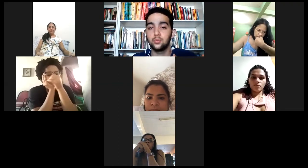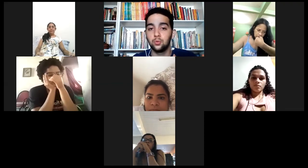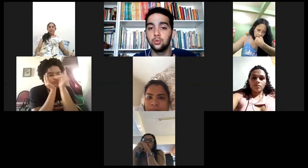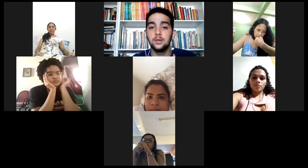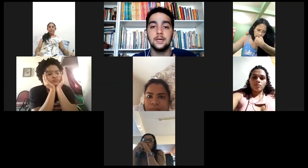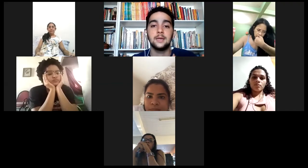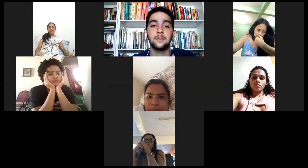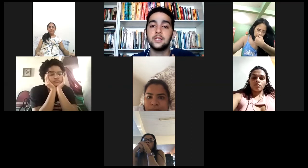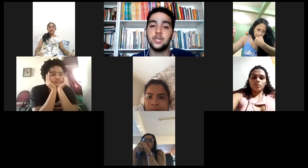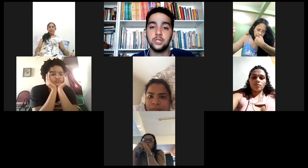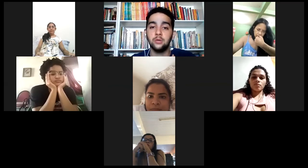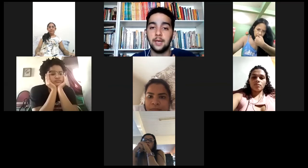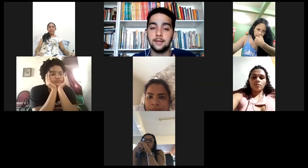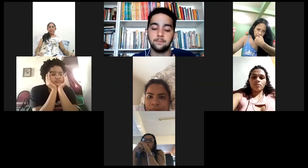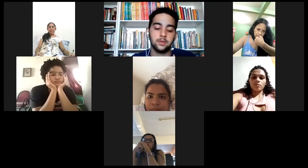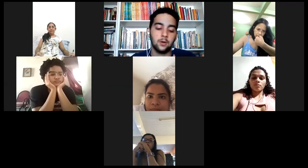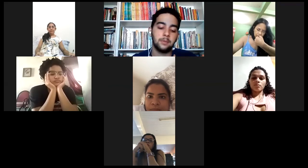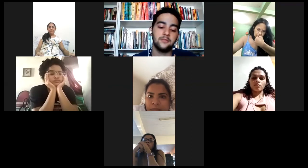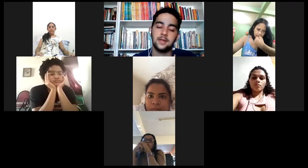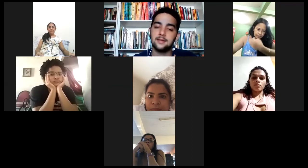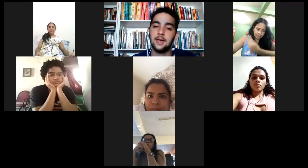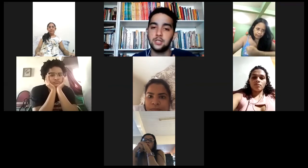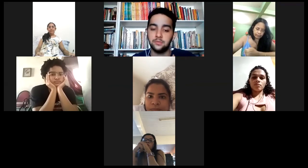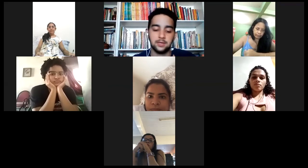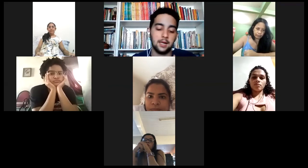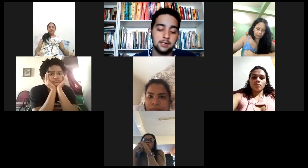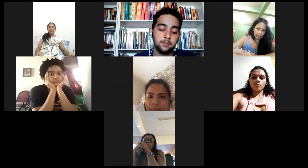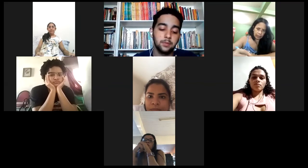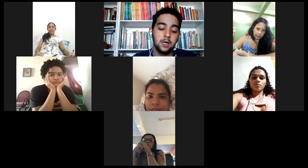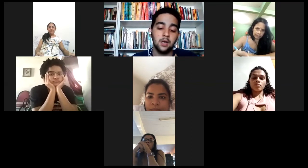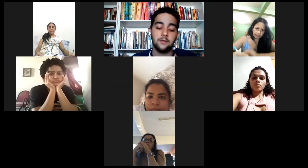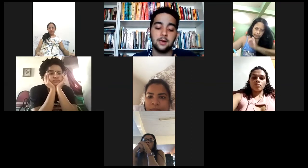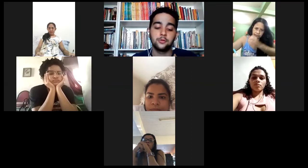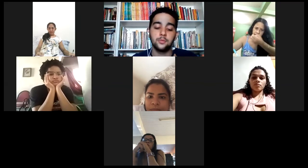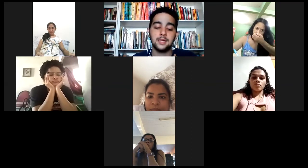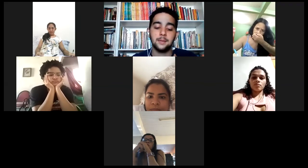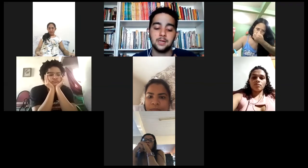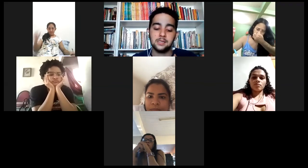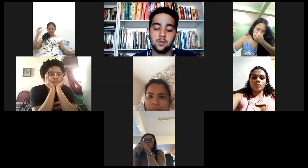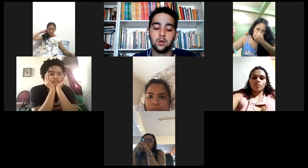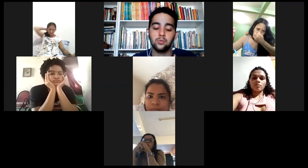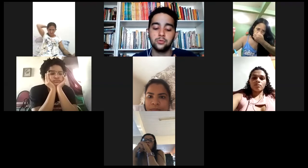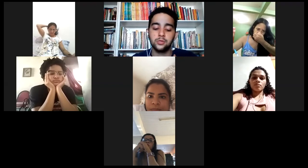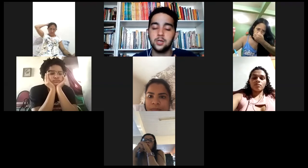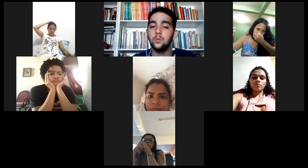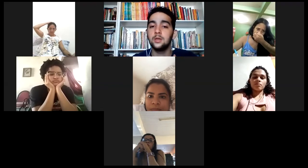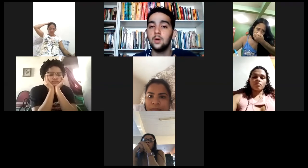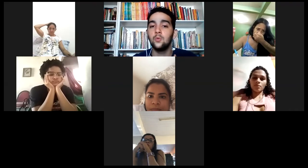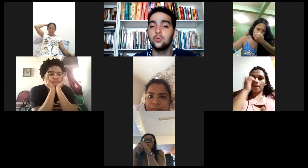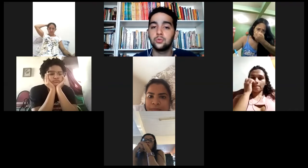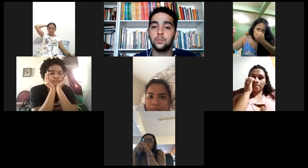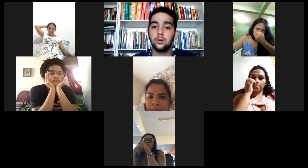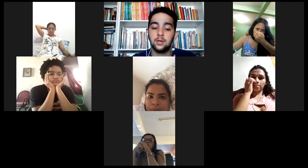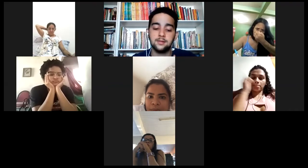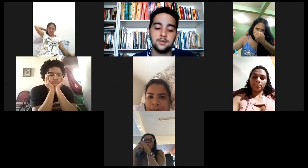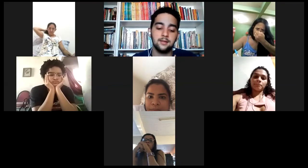para o surdo, em que para a gente não tem. Então a preferência é de evitá-las. Falamos sobre adaptação, reconstrução e não